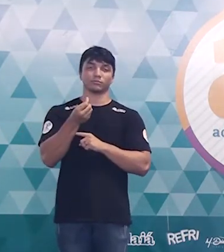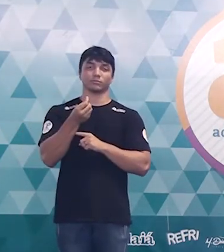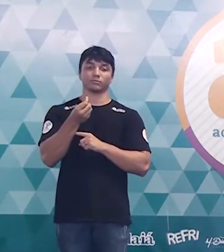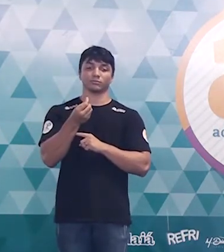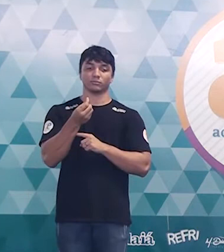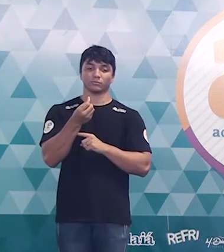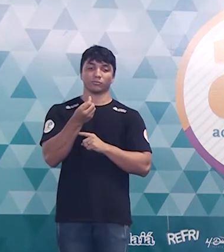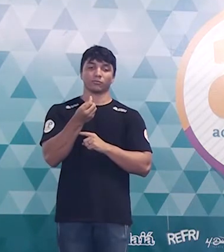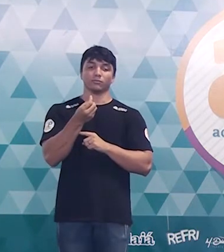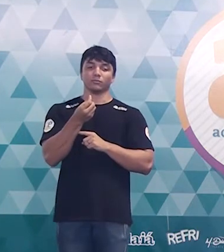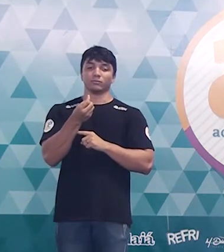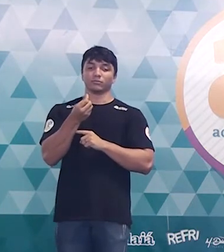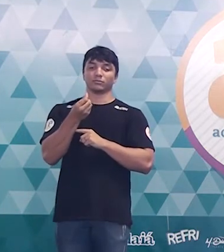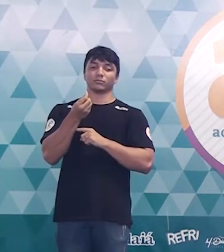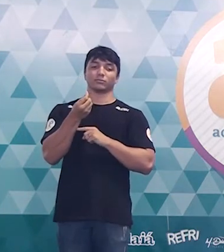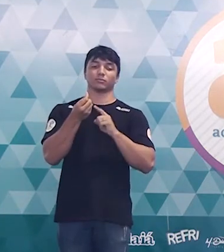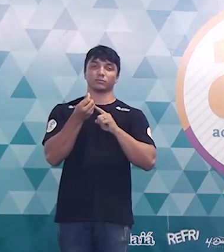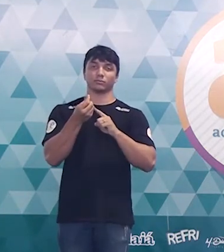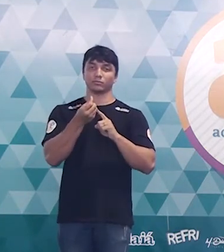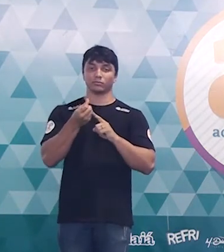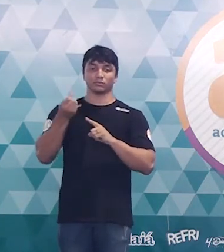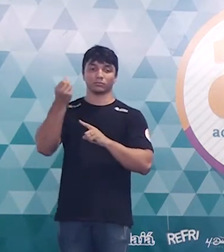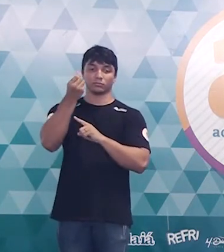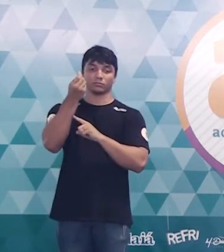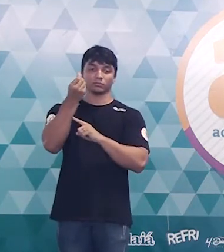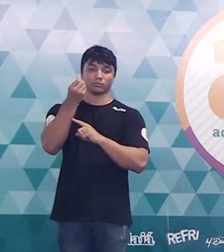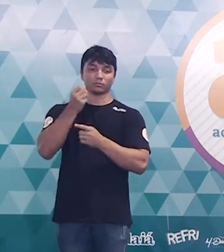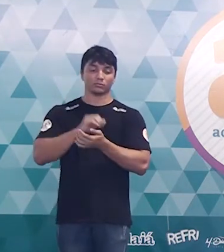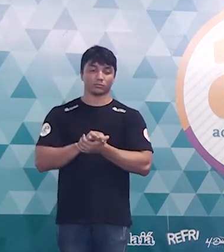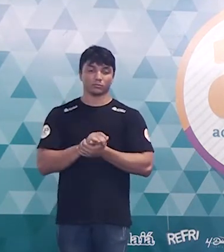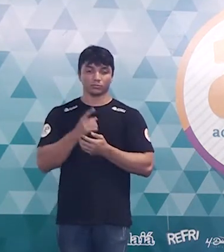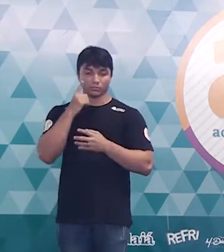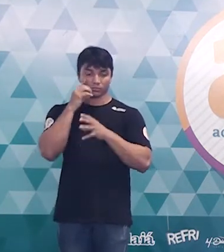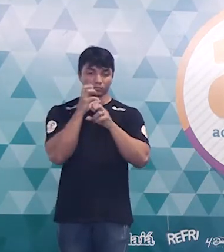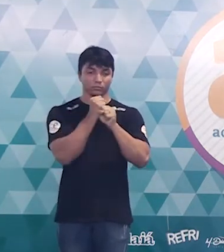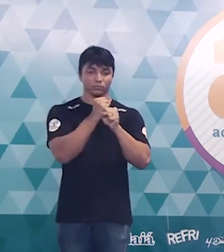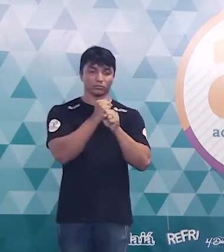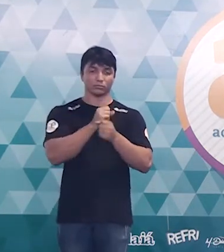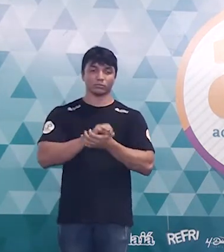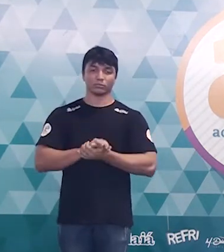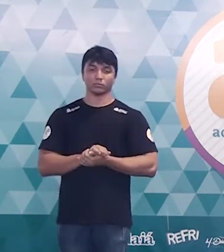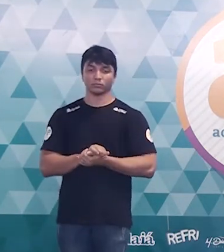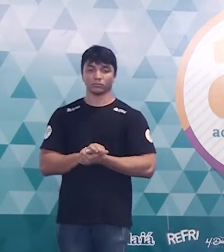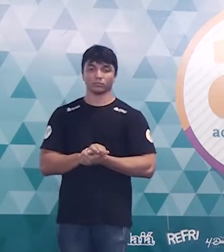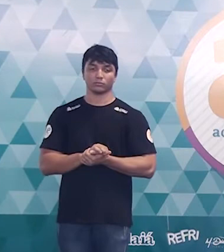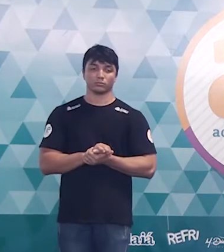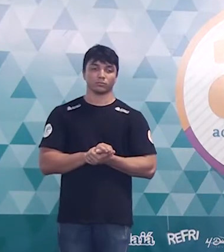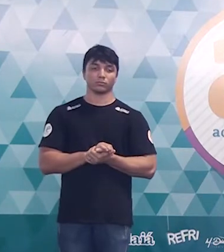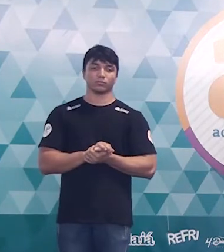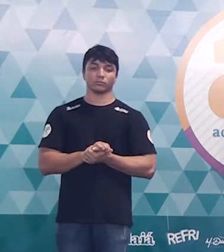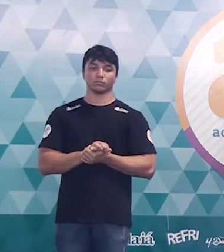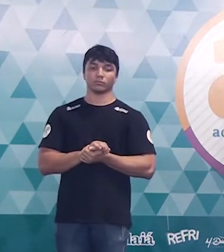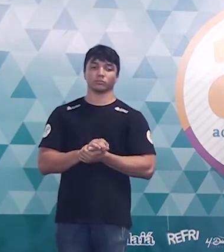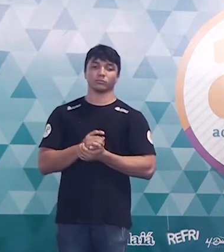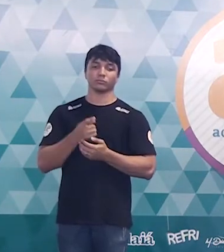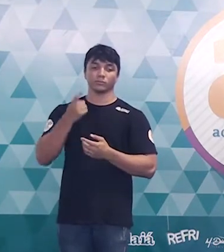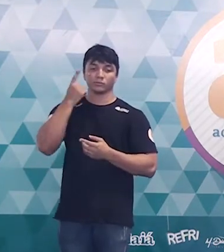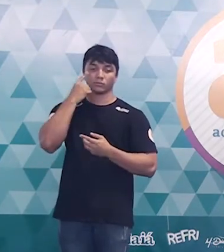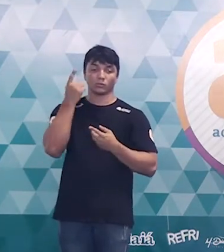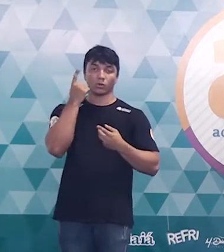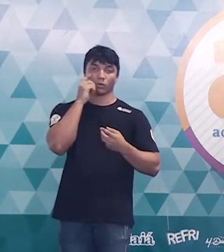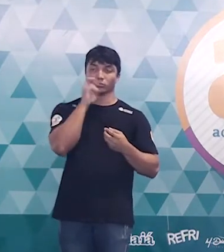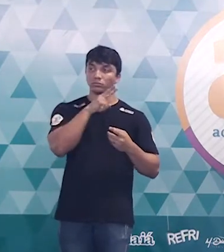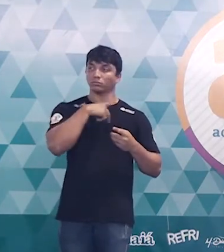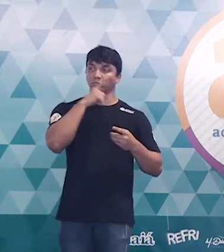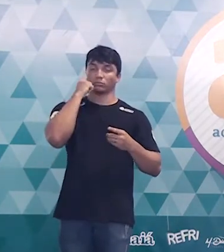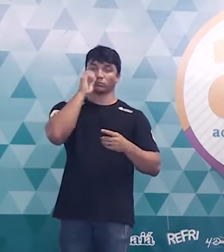6. 6 vai ficar em cima, não é isso? Confere aí, ó, 6 sobre 8. Me diga uma coisa. Olhando